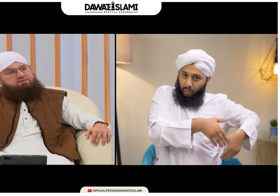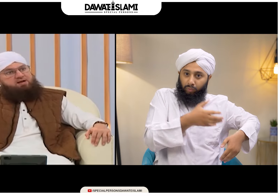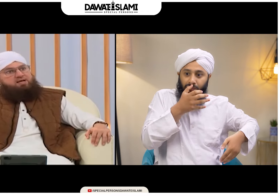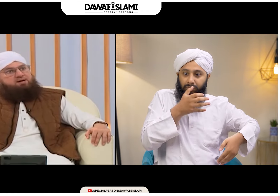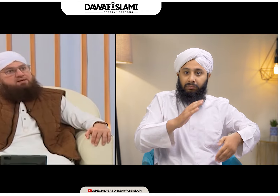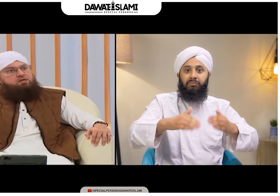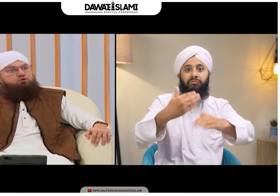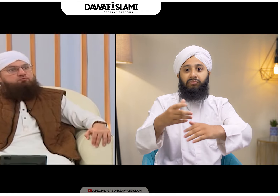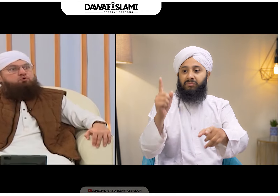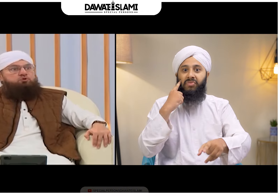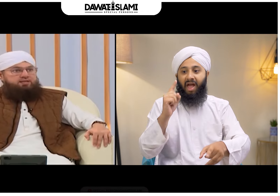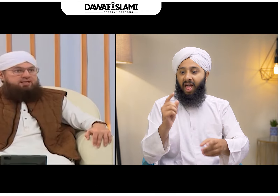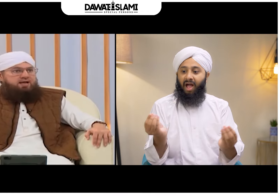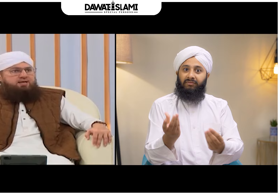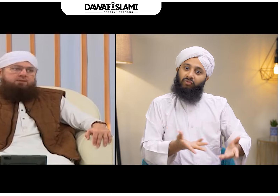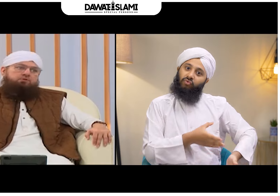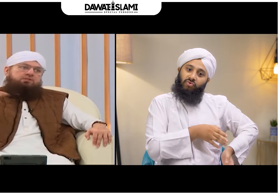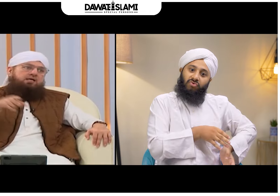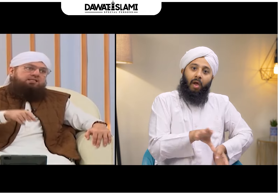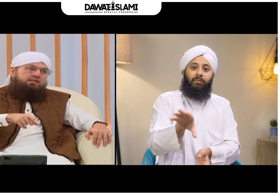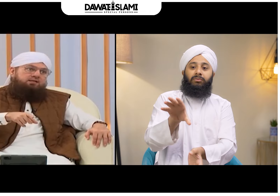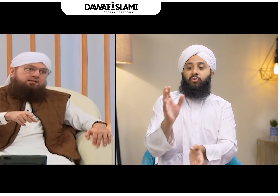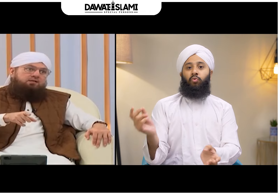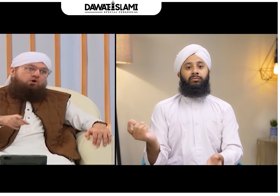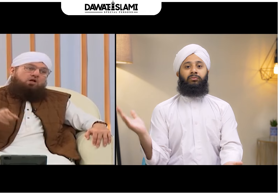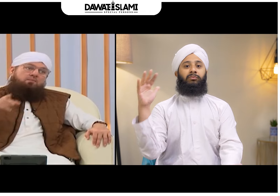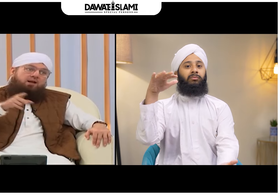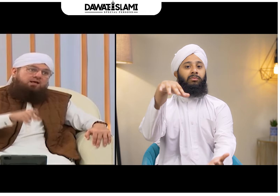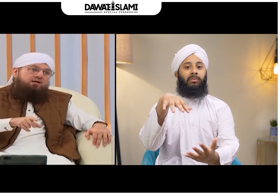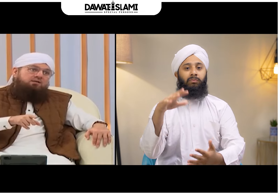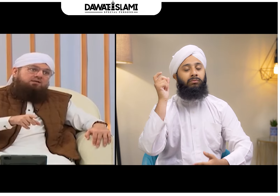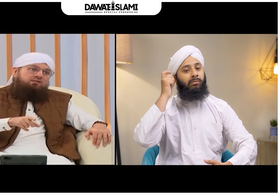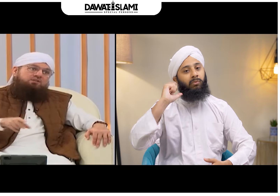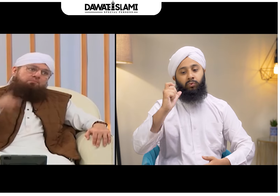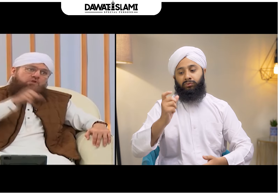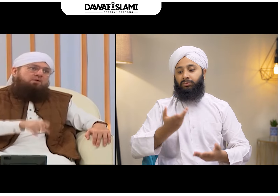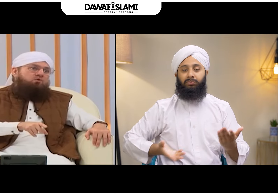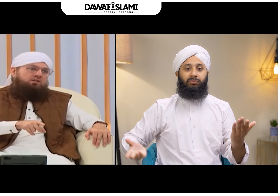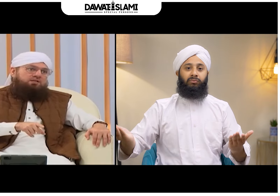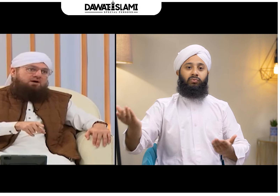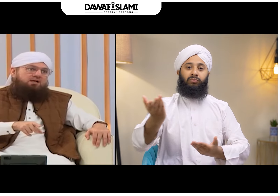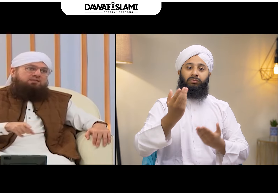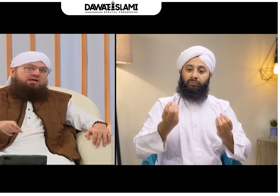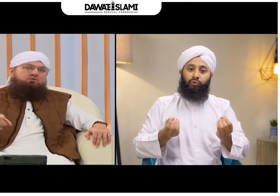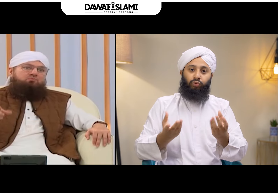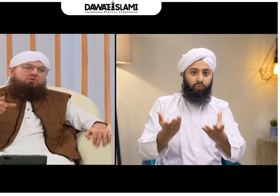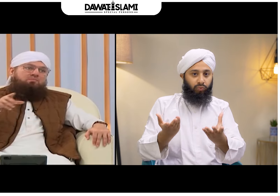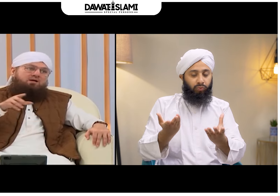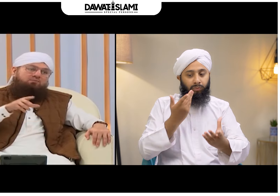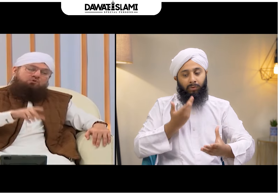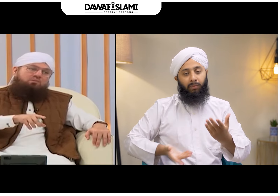جب تہوار آئے گا تو وہ لوگ سیل لگائیں گے، ہم سستا خرید لیں گے. اور ہمارے یہاں جب مسلمانوں کا تہوار آتا ہے